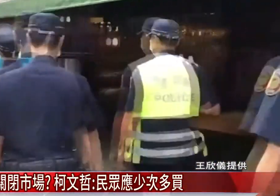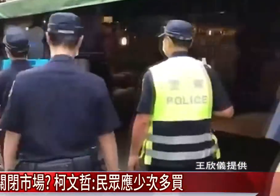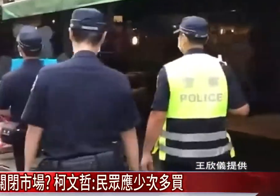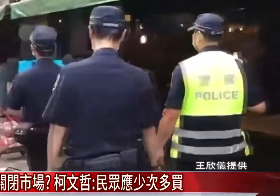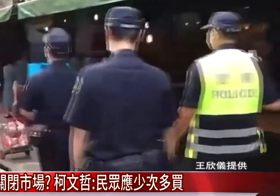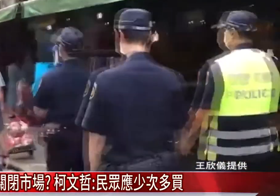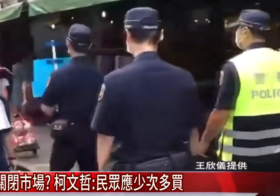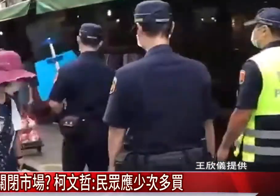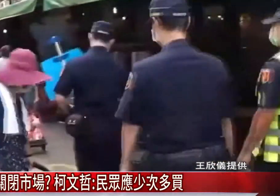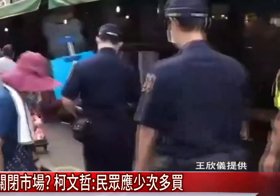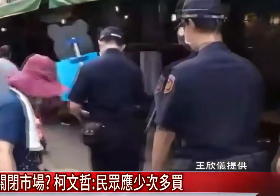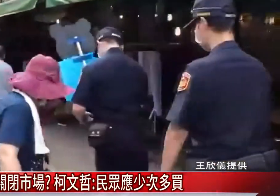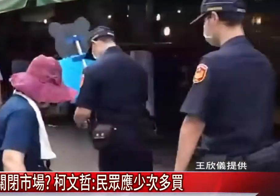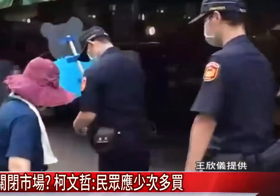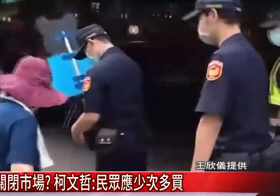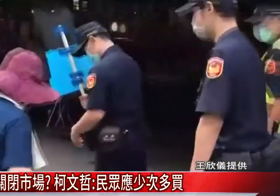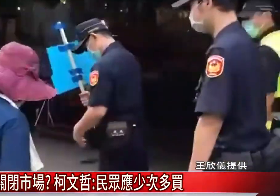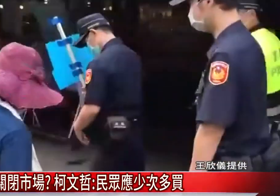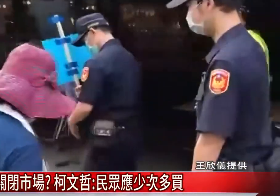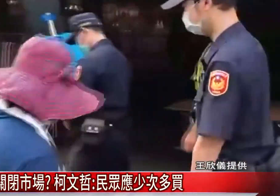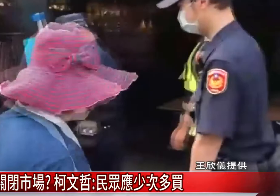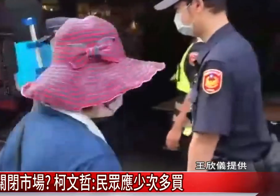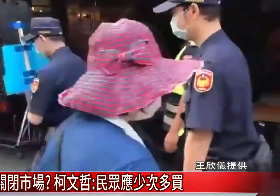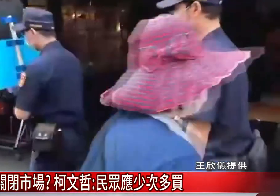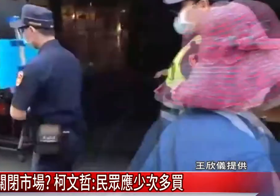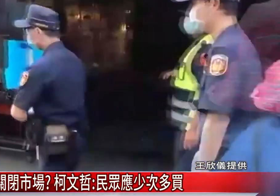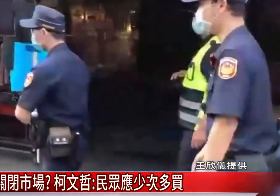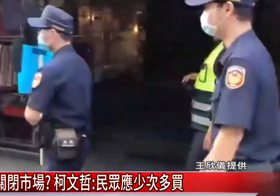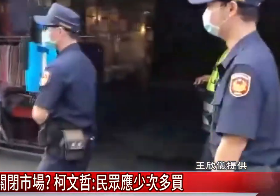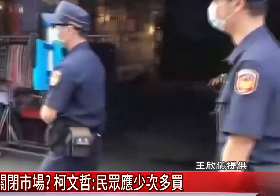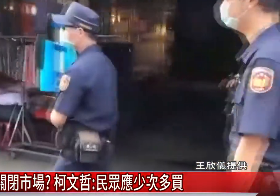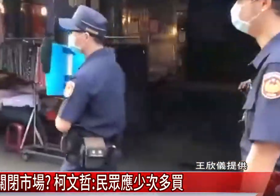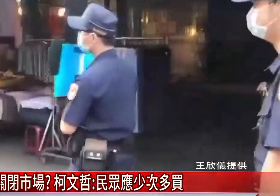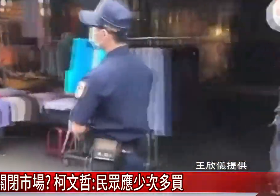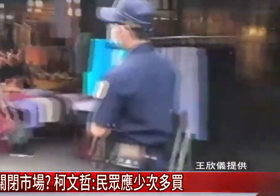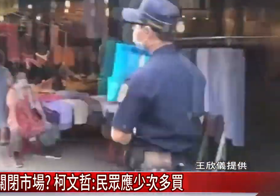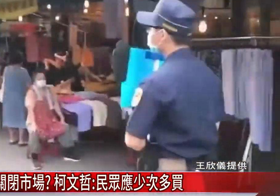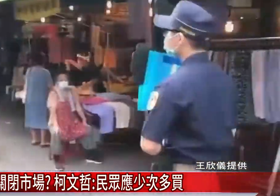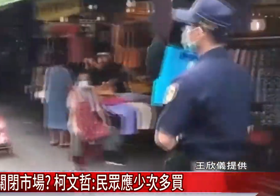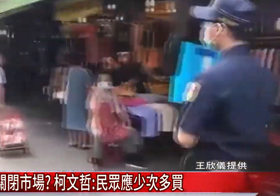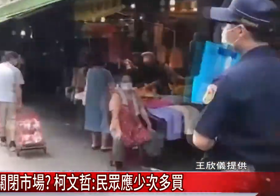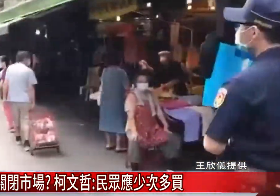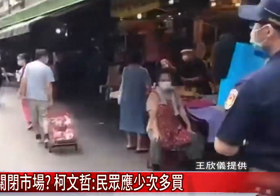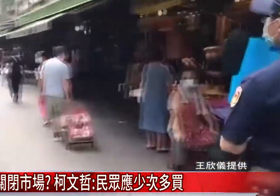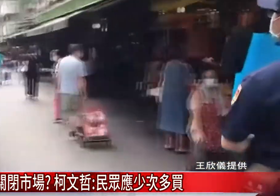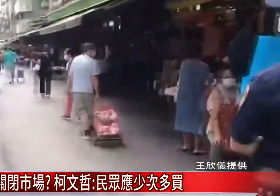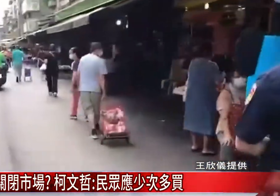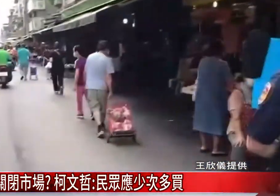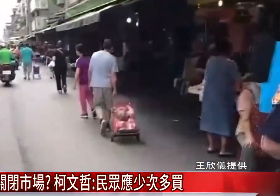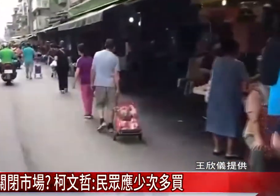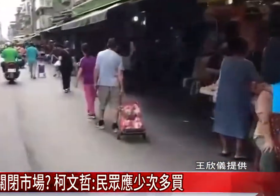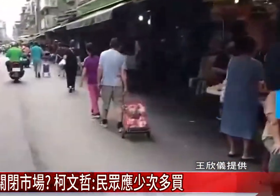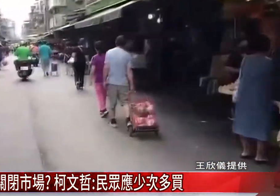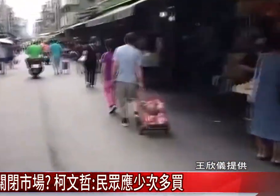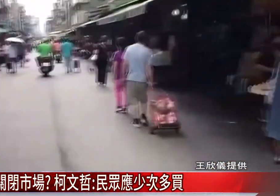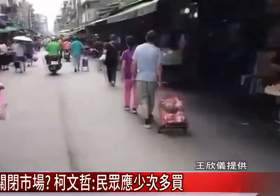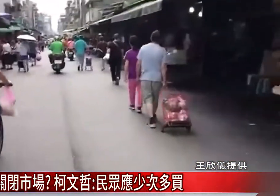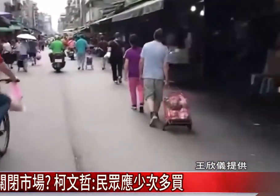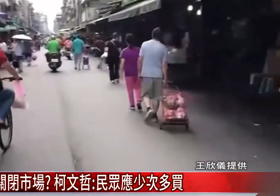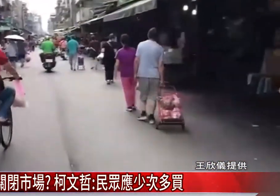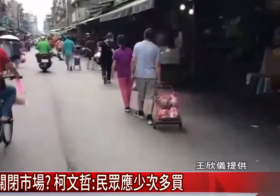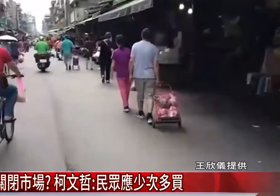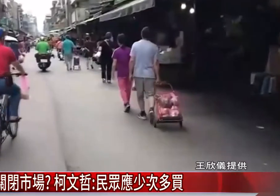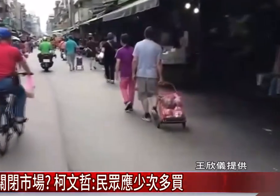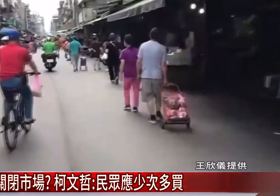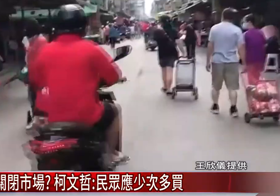外也有媒体提问到市场是否需要关闭，台北市长柯文哲回应，市场是民生必须，不过民众喜欢逛